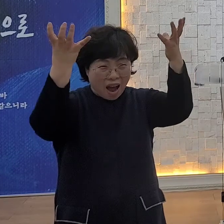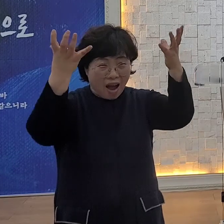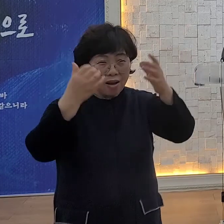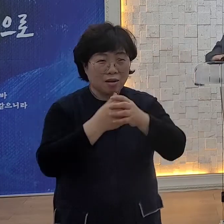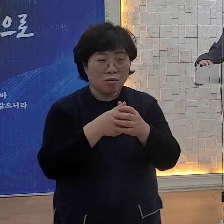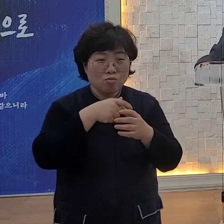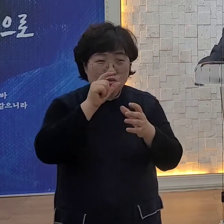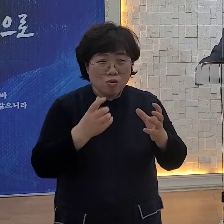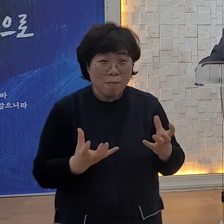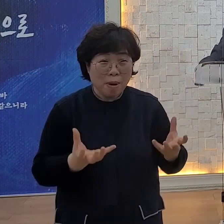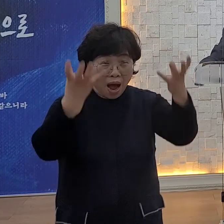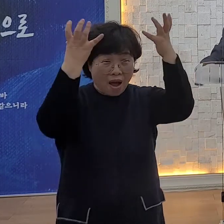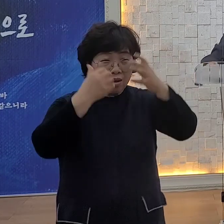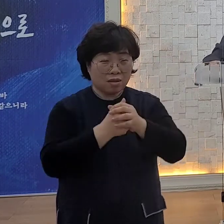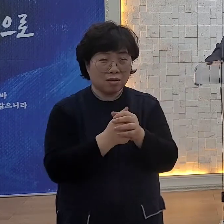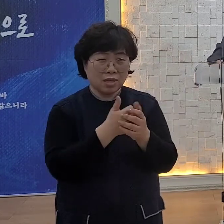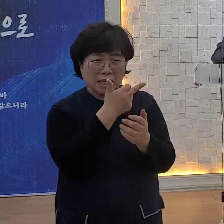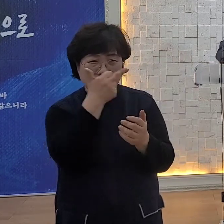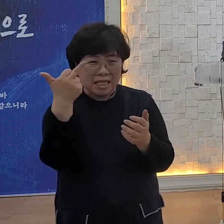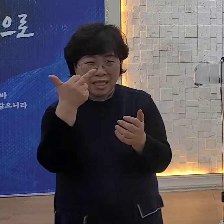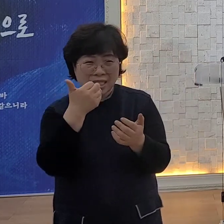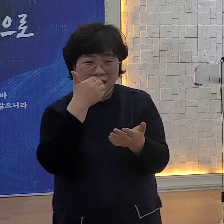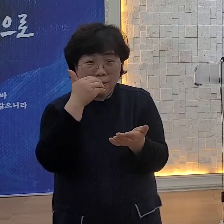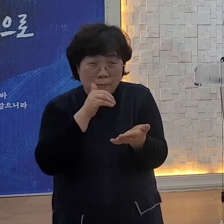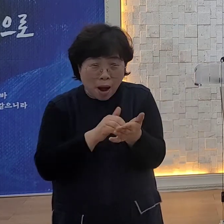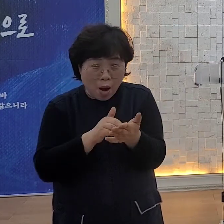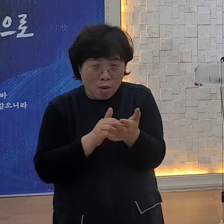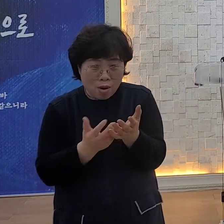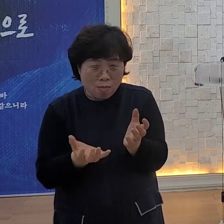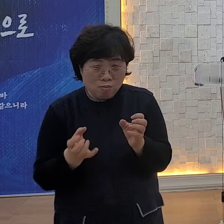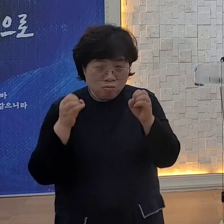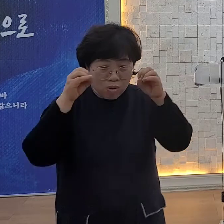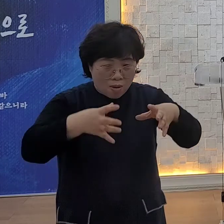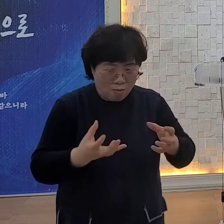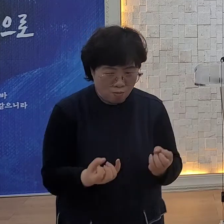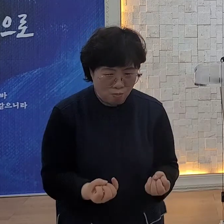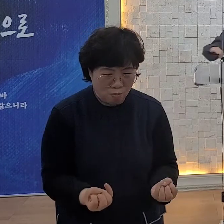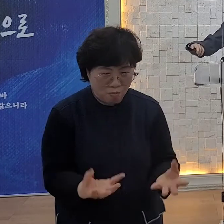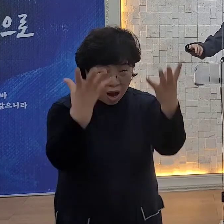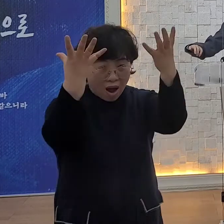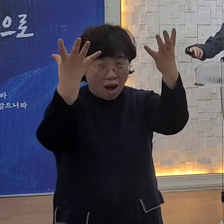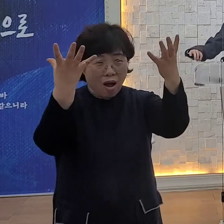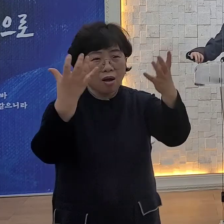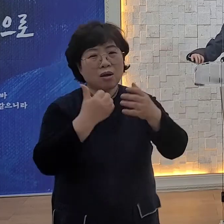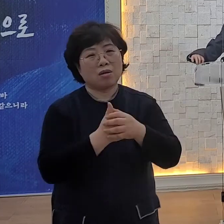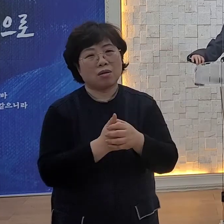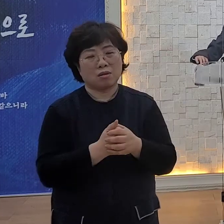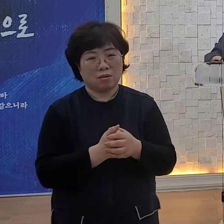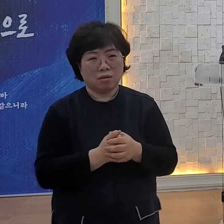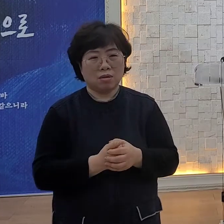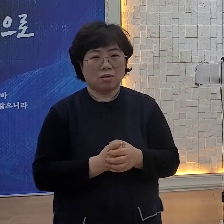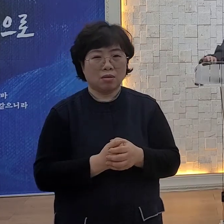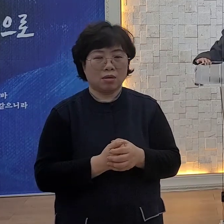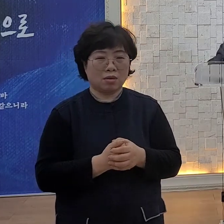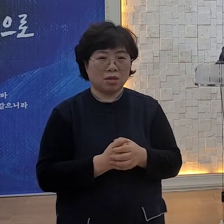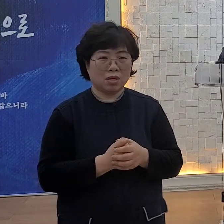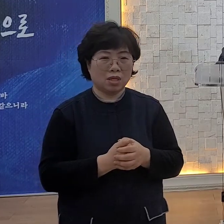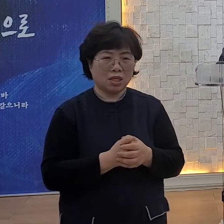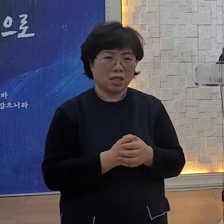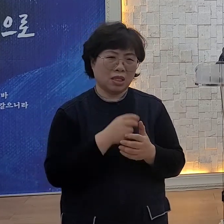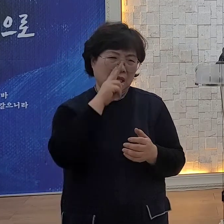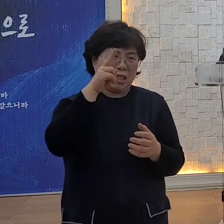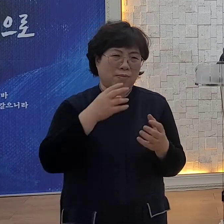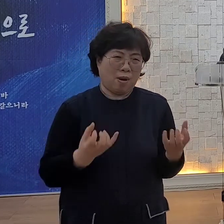파장이 얼마나 크겠습니까? 큰 바위 덩어리가 우물 속에 떨어졌는데 파장이 풍덩하면서 파장이 엄청 클